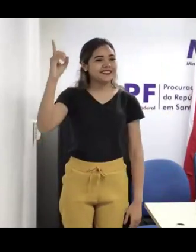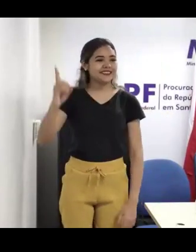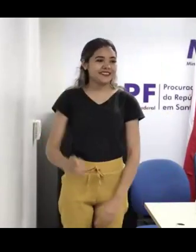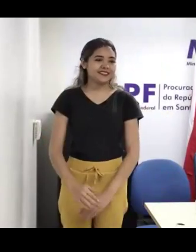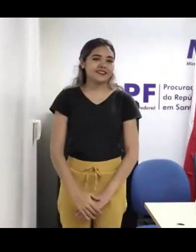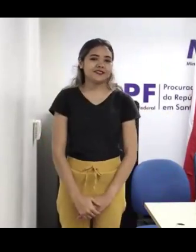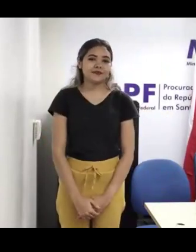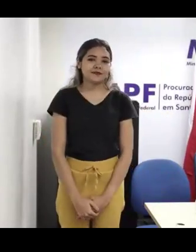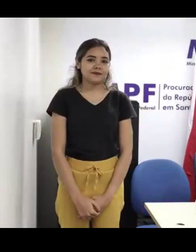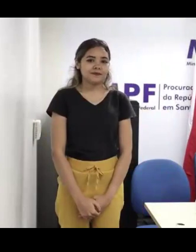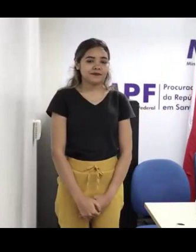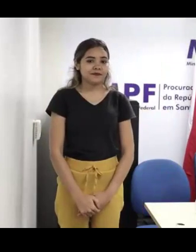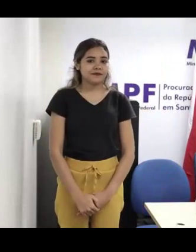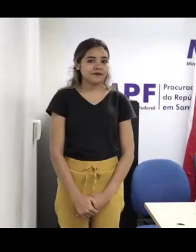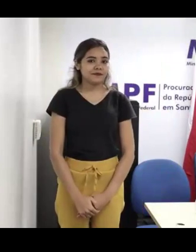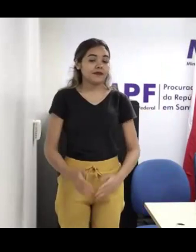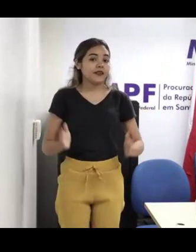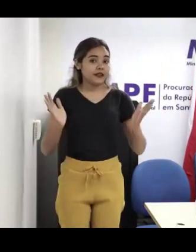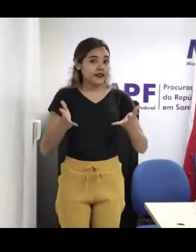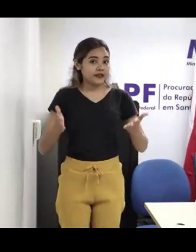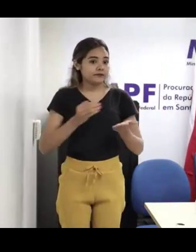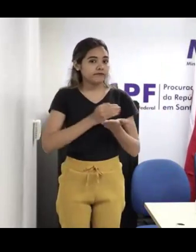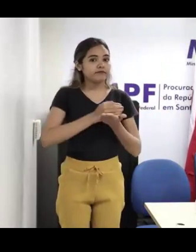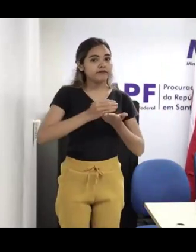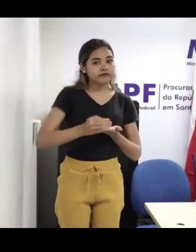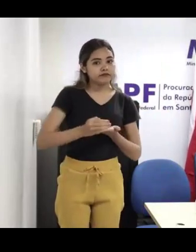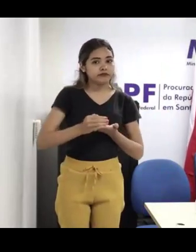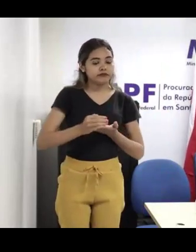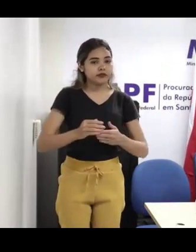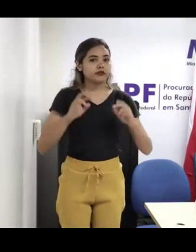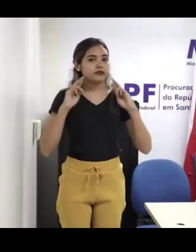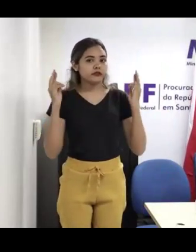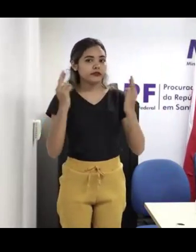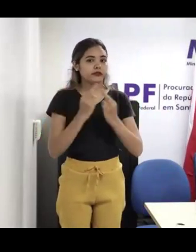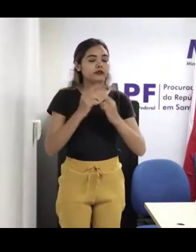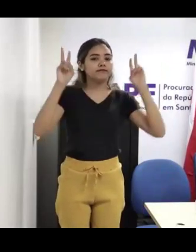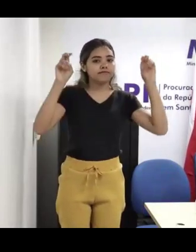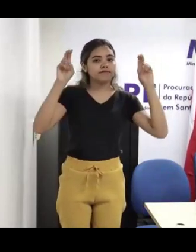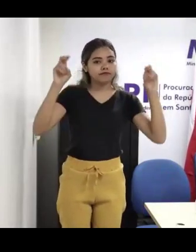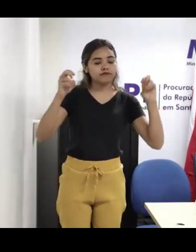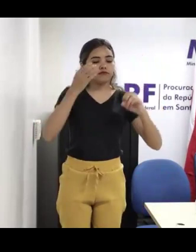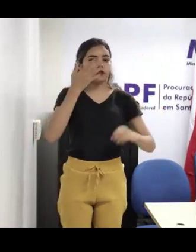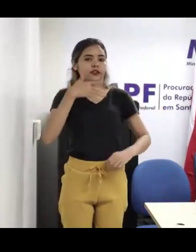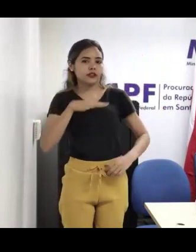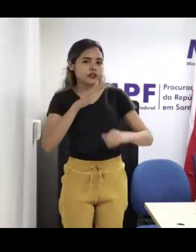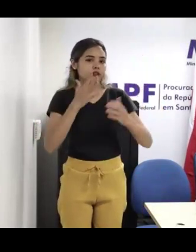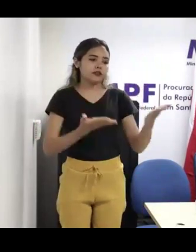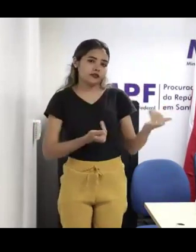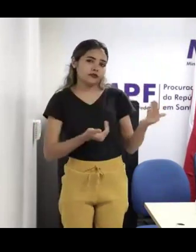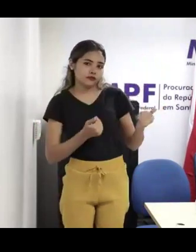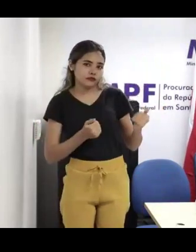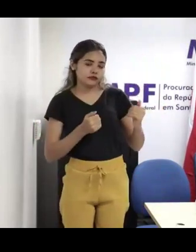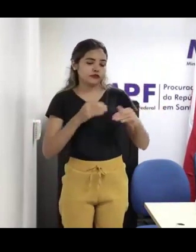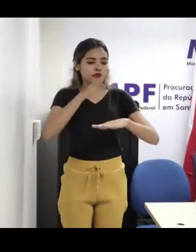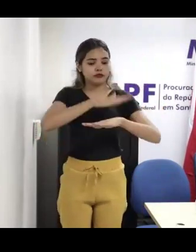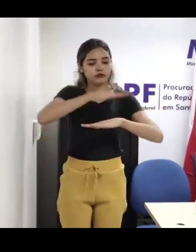dia daremos início ao ciclo de diálogos sobre o tema crimes sexuais virtuais